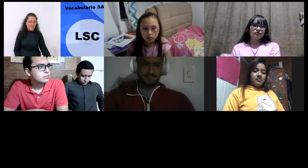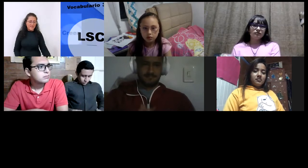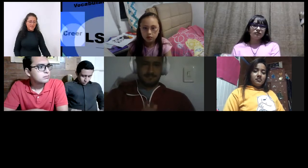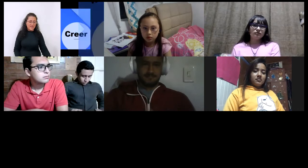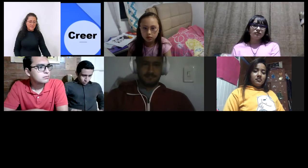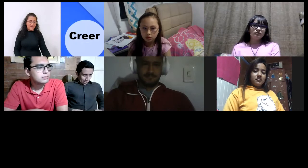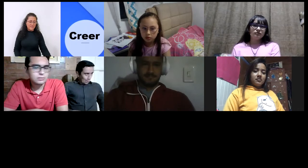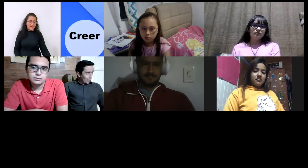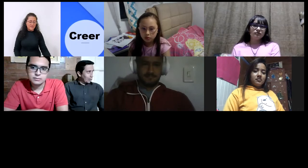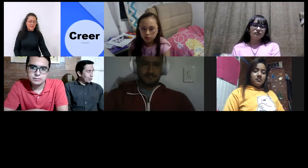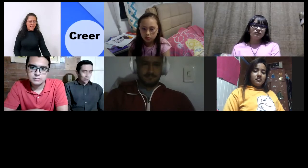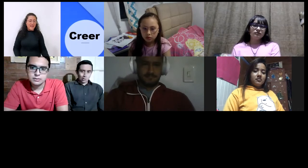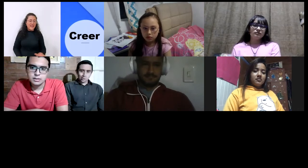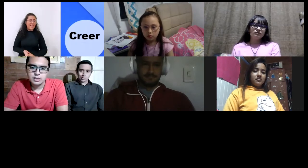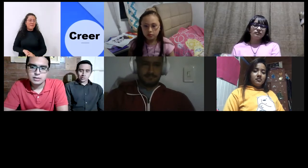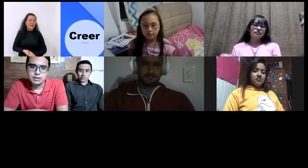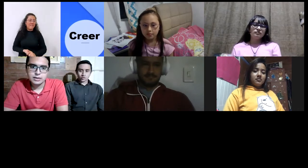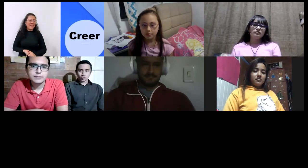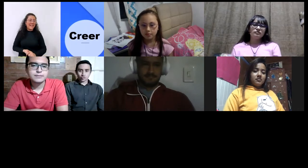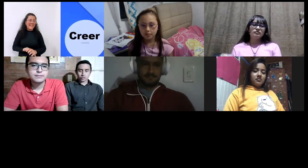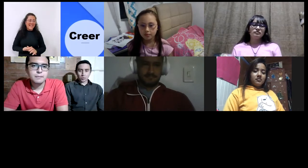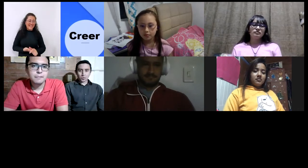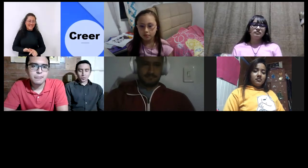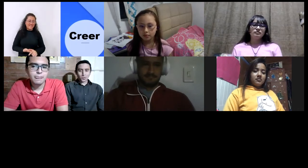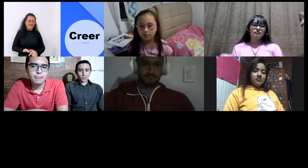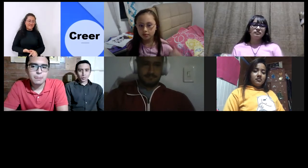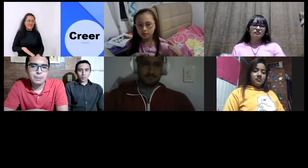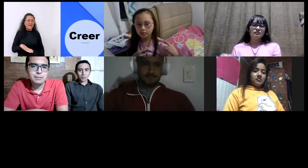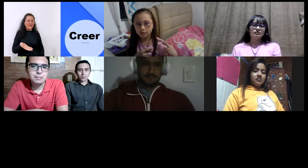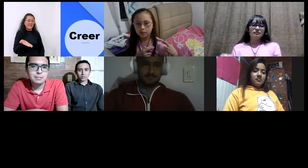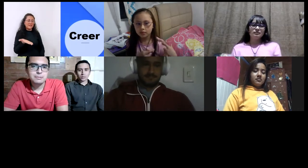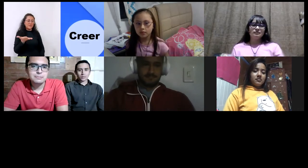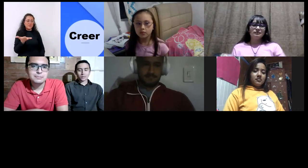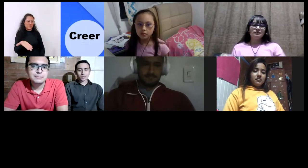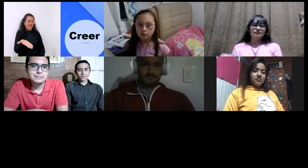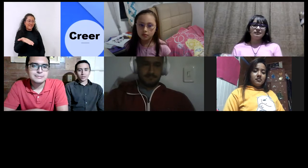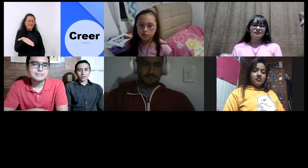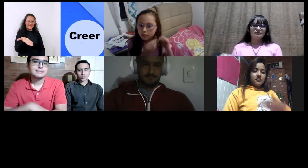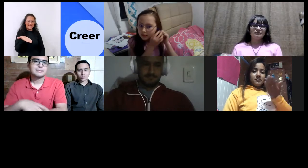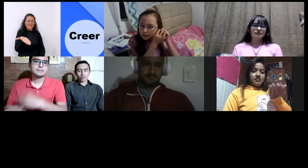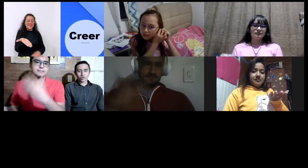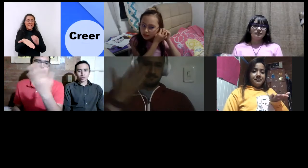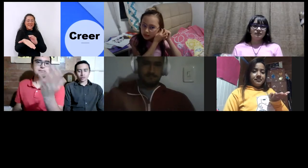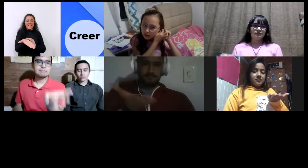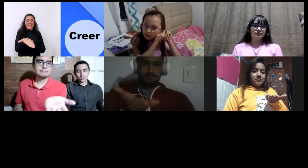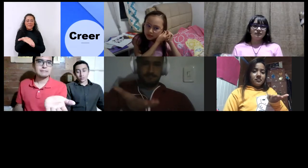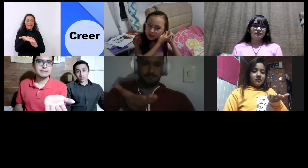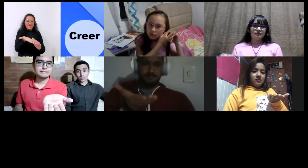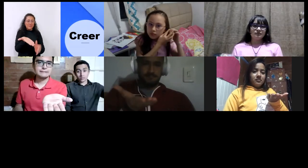que ustedes mismos. La palabra creer. Creer es muy importante, ¿cierto? Viene la mano